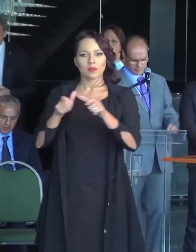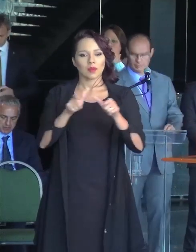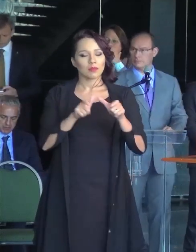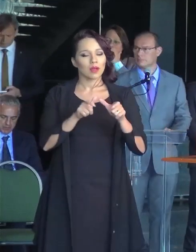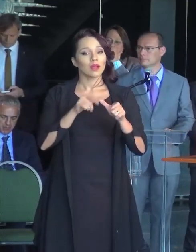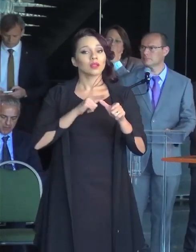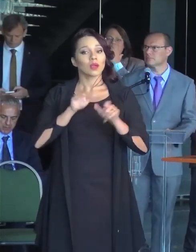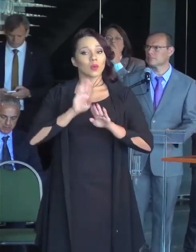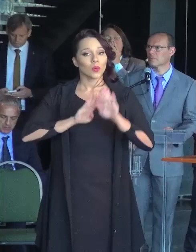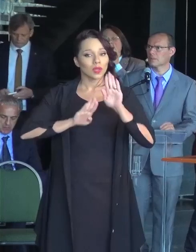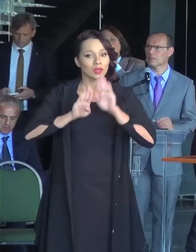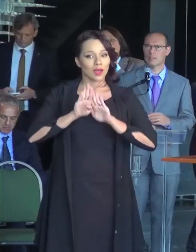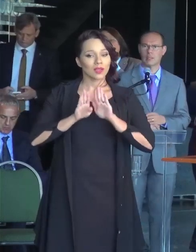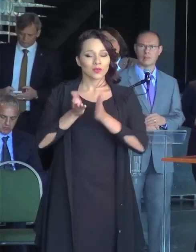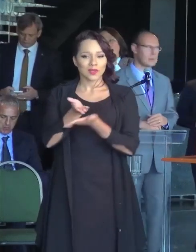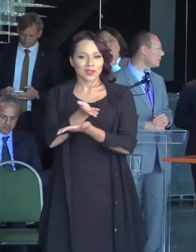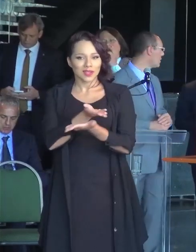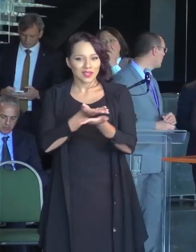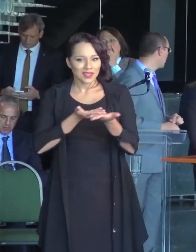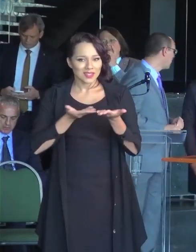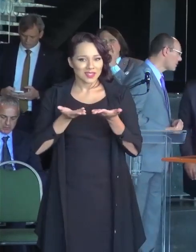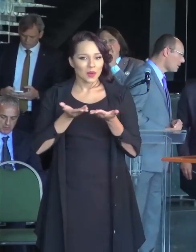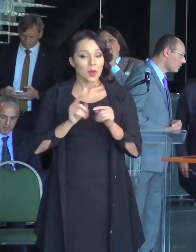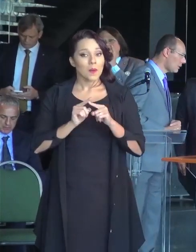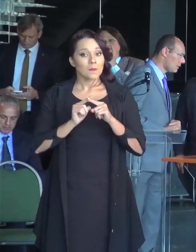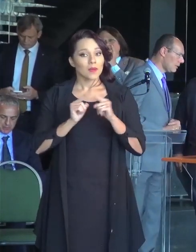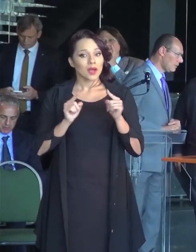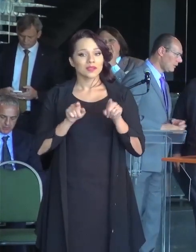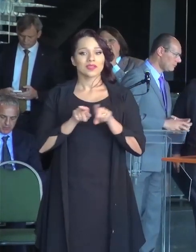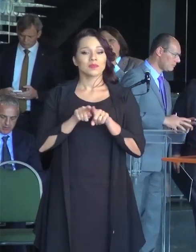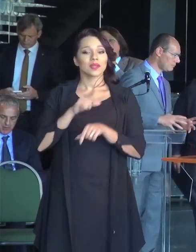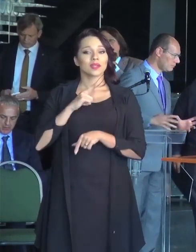todo um cuidado com essa relação, todo um cuidado, mas também